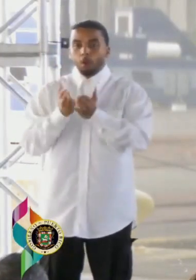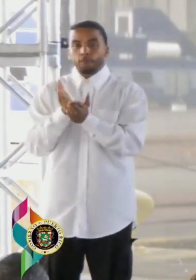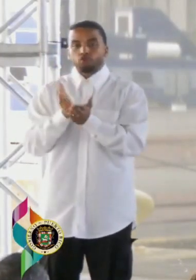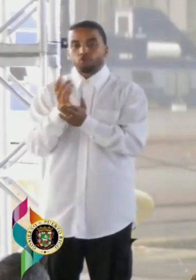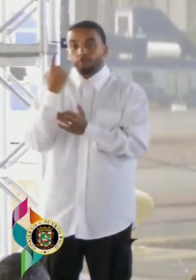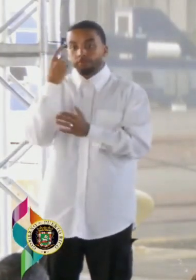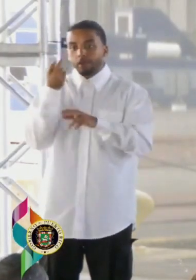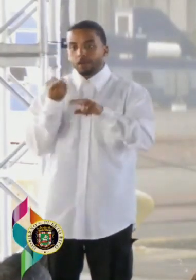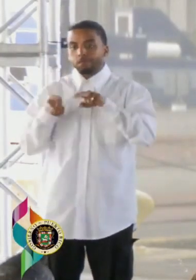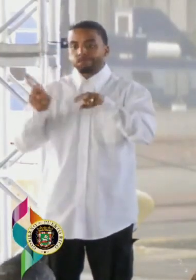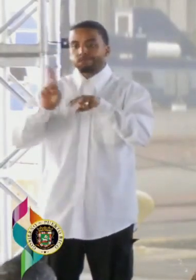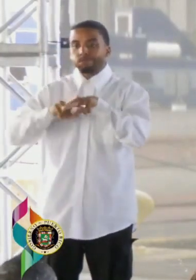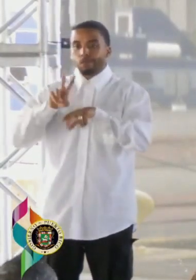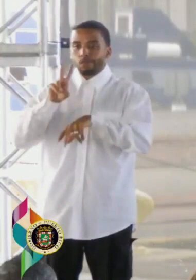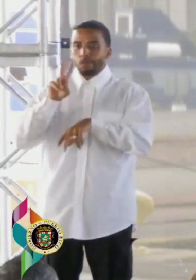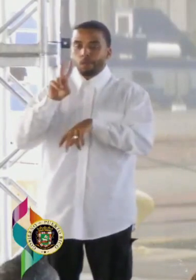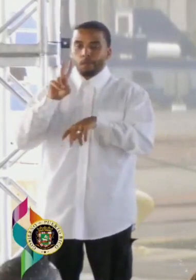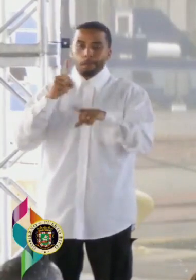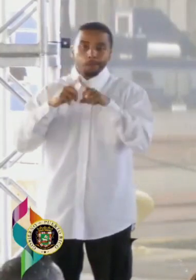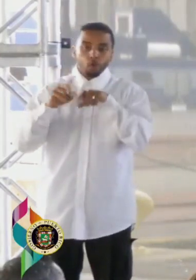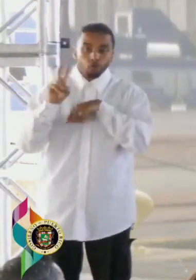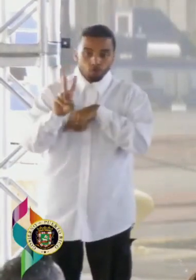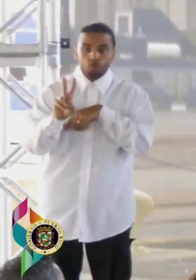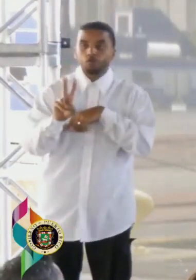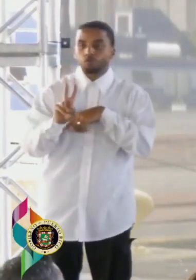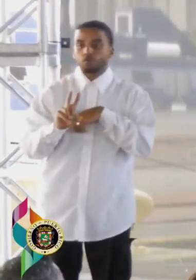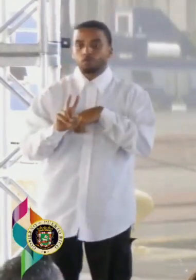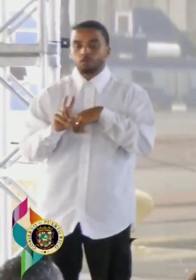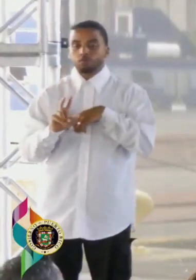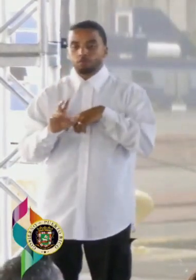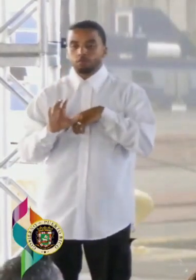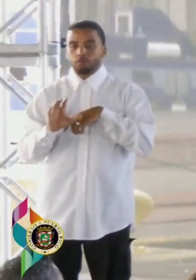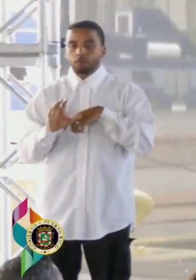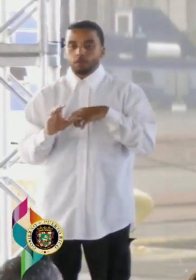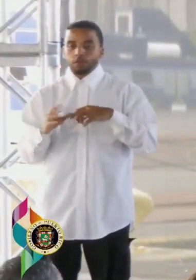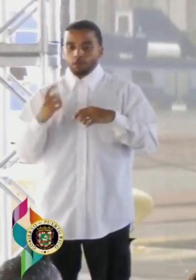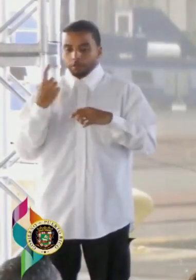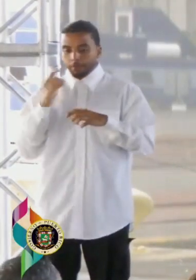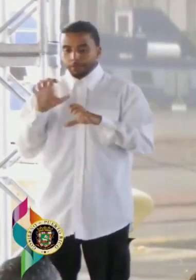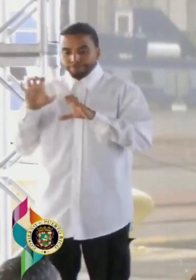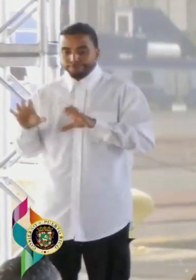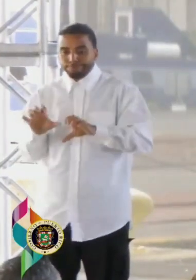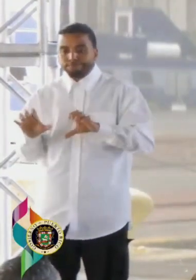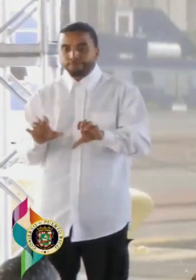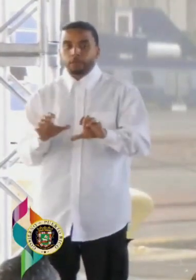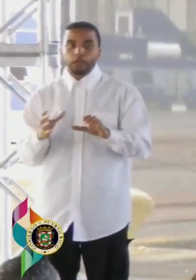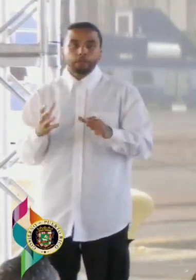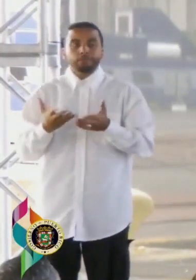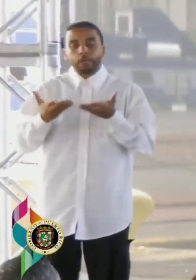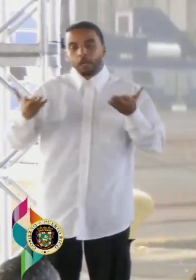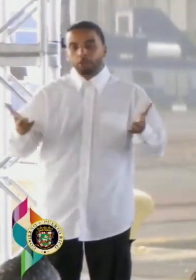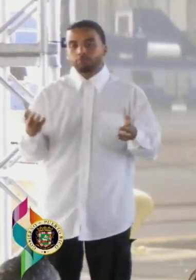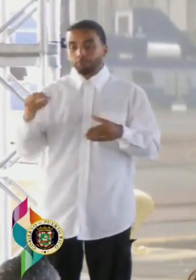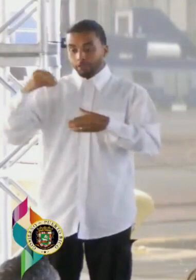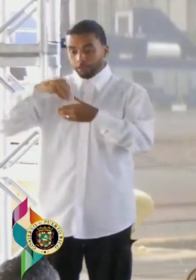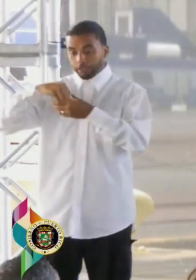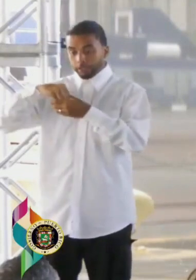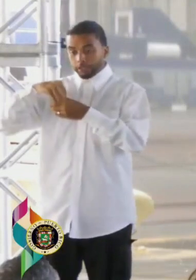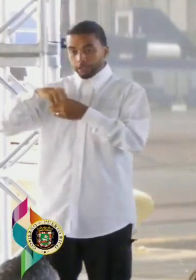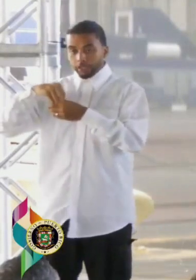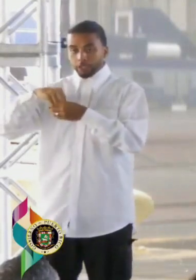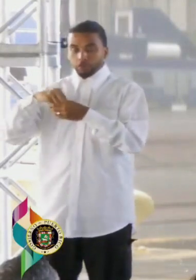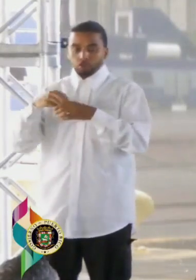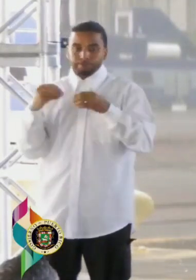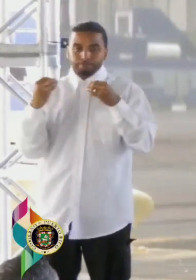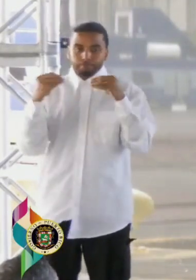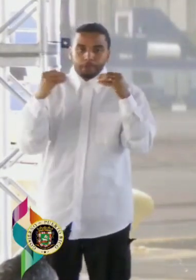duplicar eh su operación claro dentro de las realidades del mercado de igual manera como mencionamos